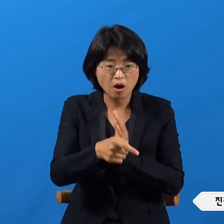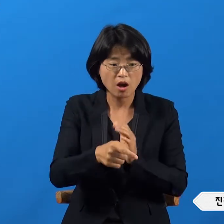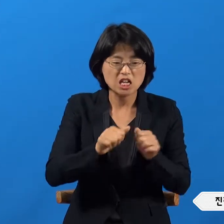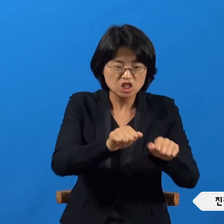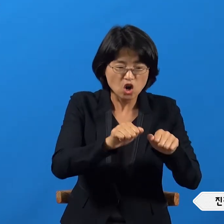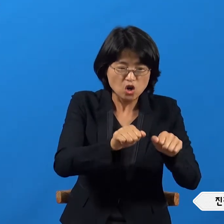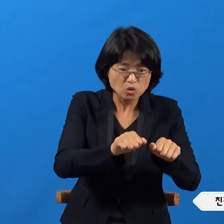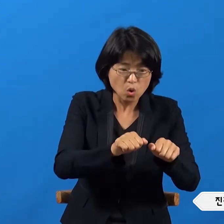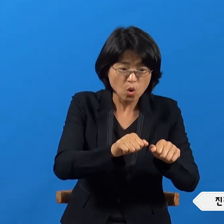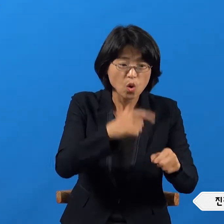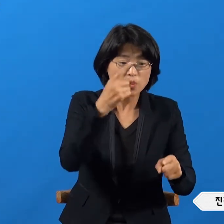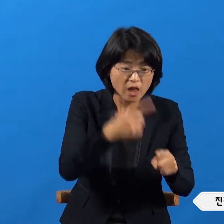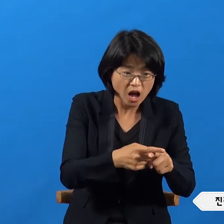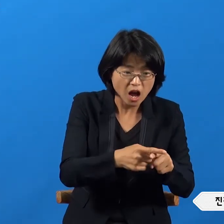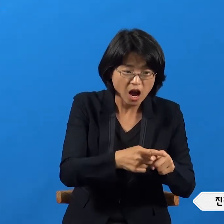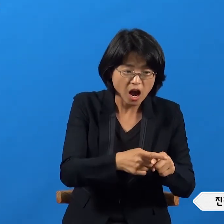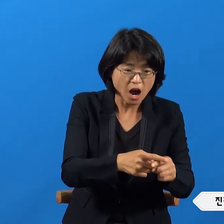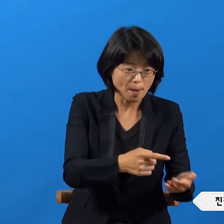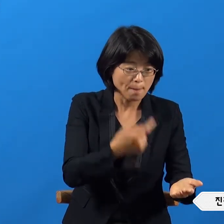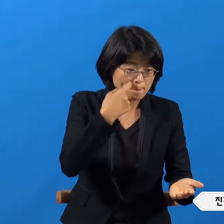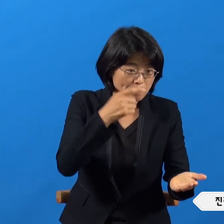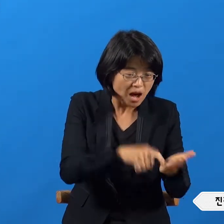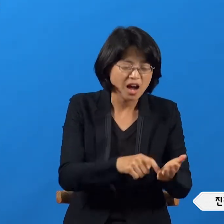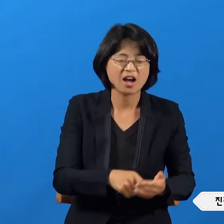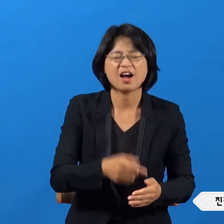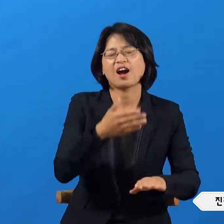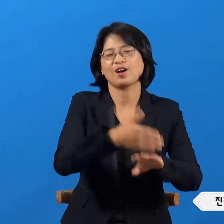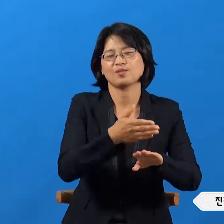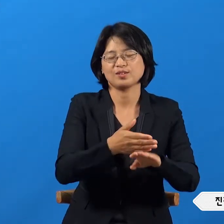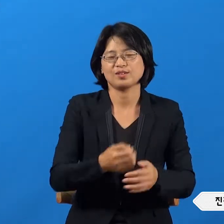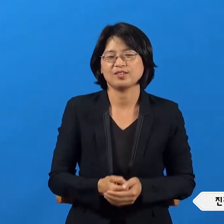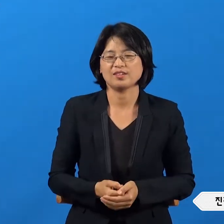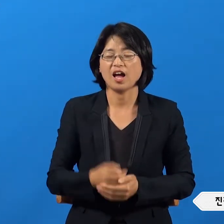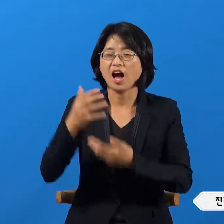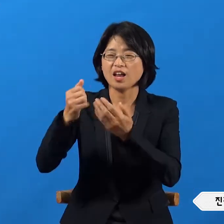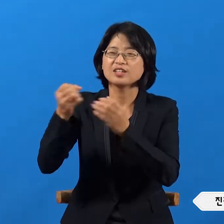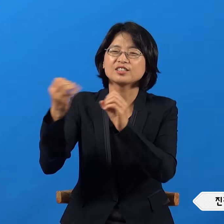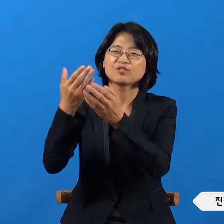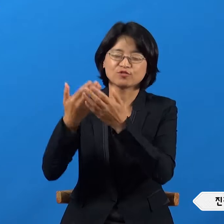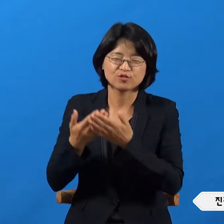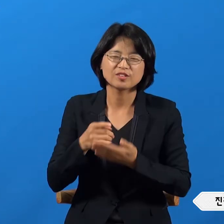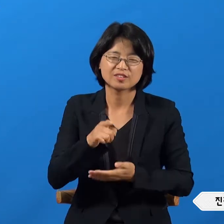감사하고 하나님이 응답하시는지 모릅니다.